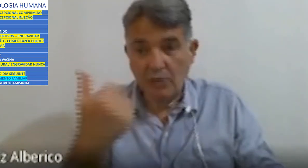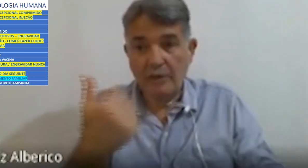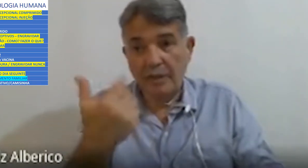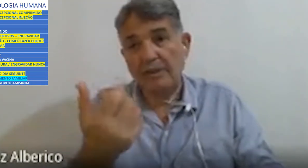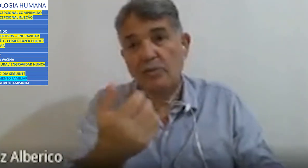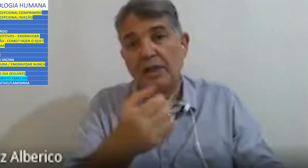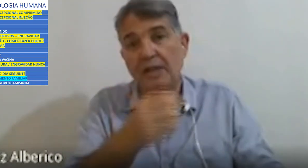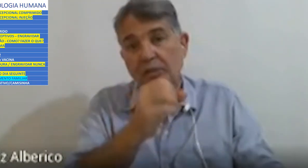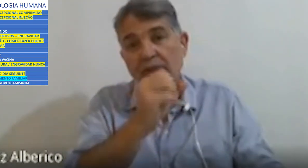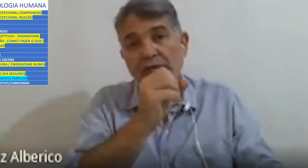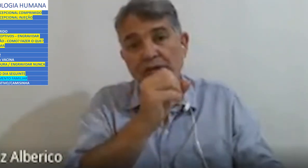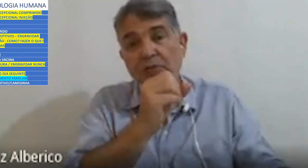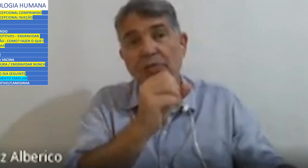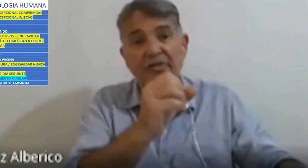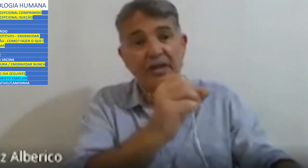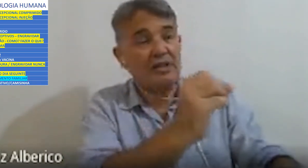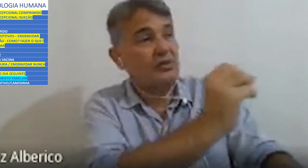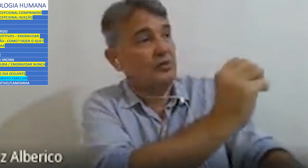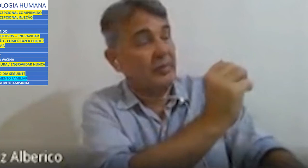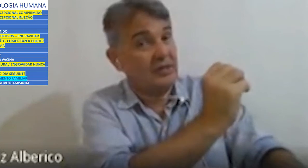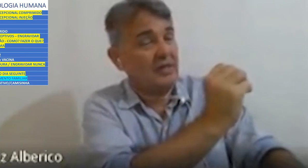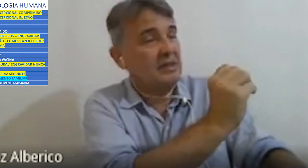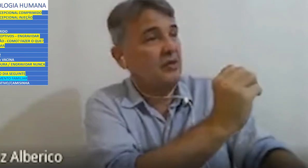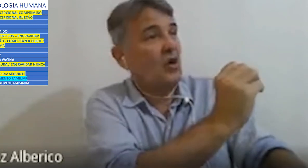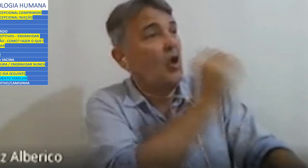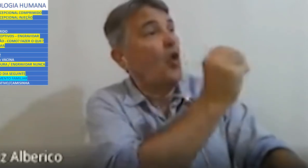Agora, tem que ter cuidado, porque você, quando faz isso, preste atenção,